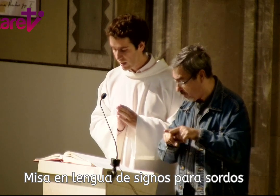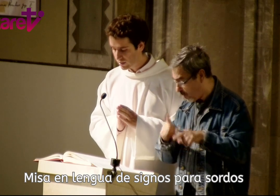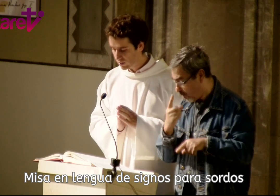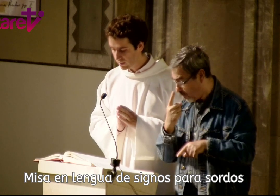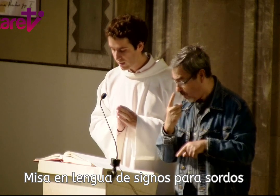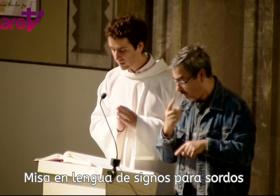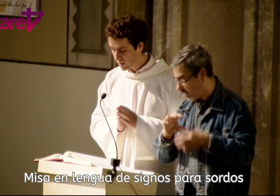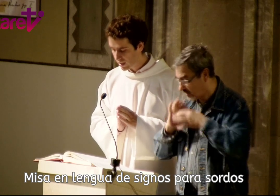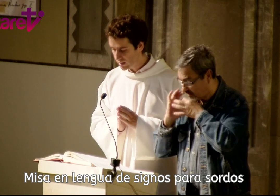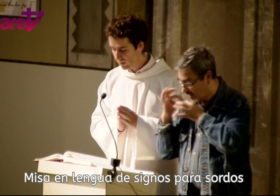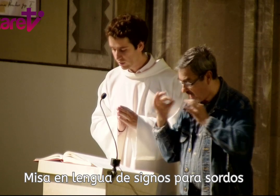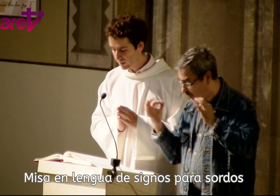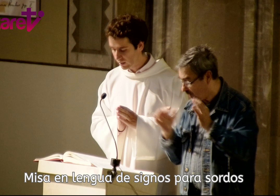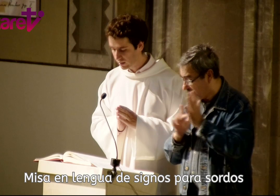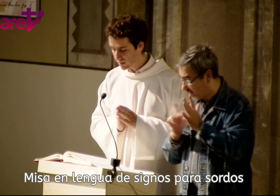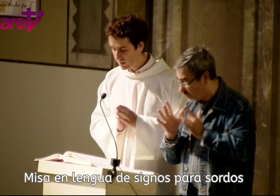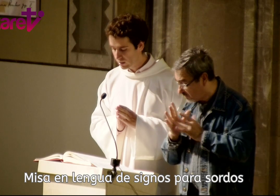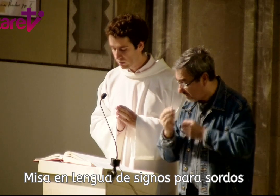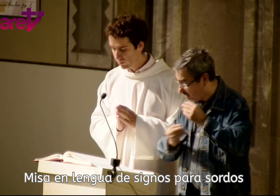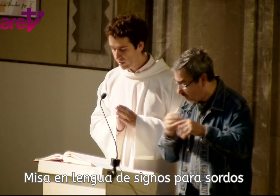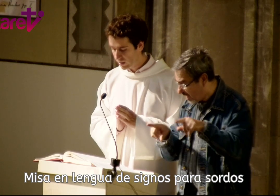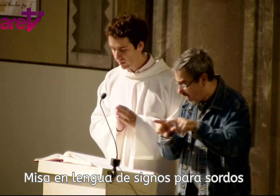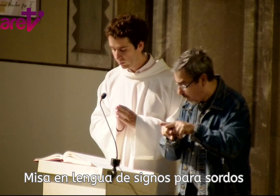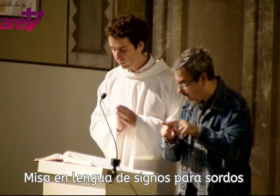hecho obediente hasta la muerte, y una muerte de cruz.